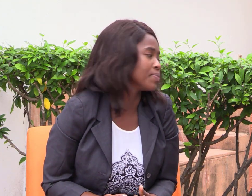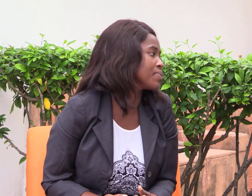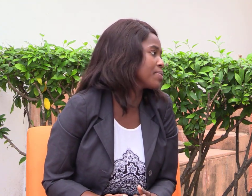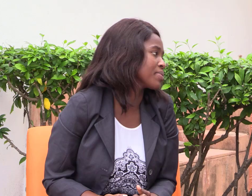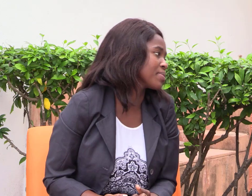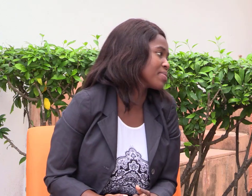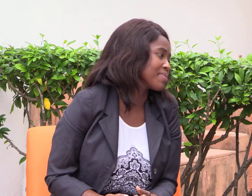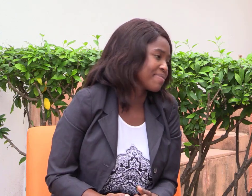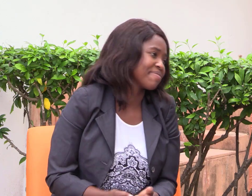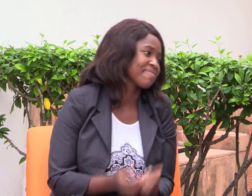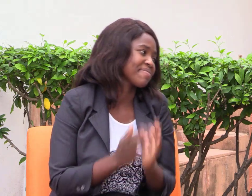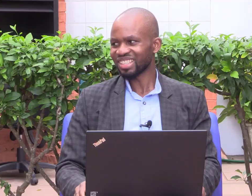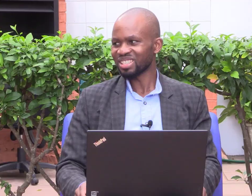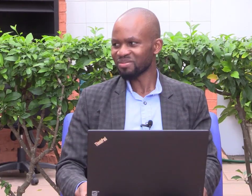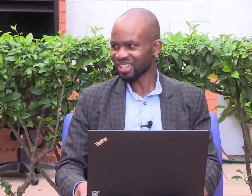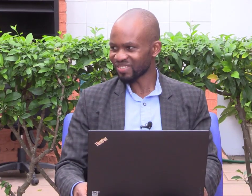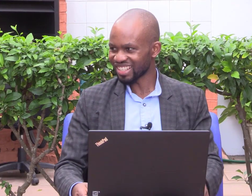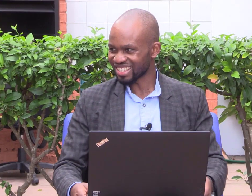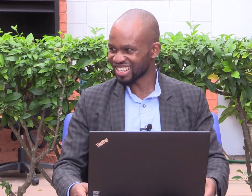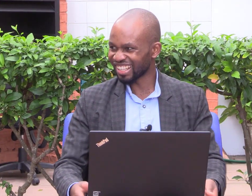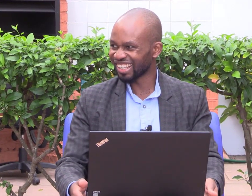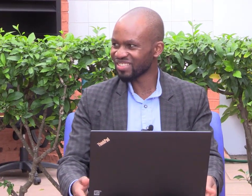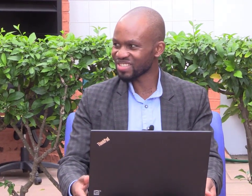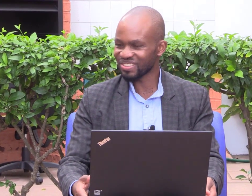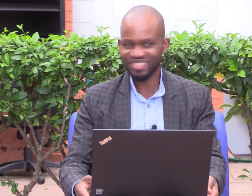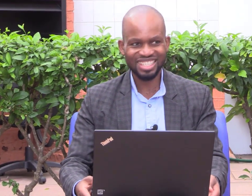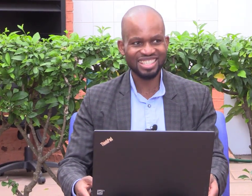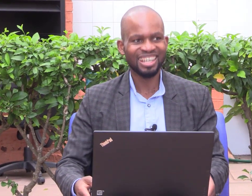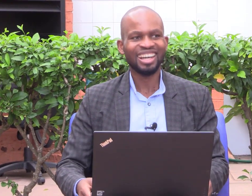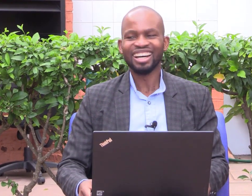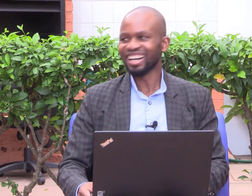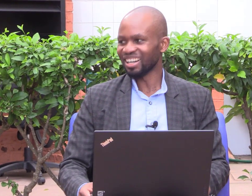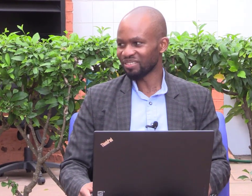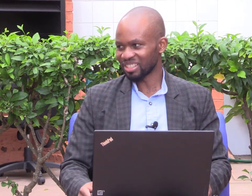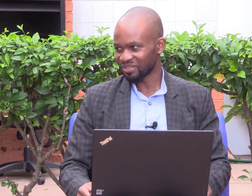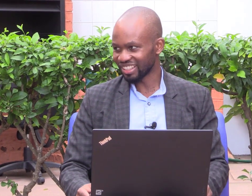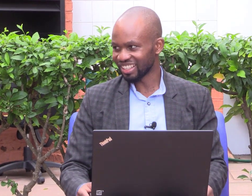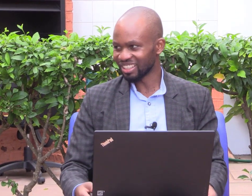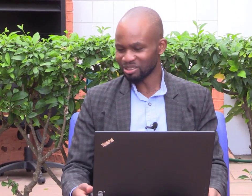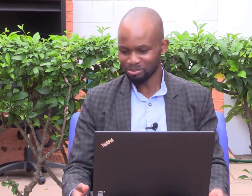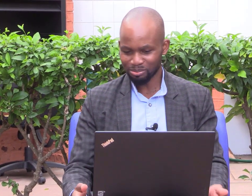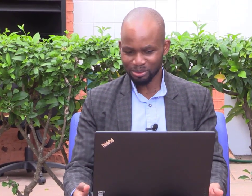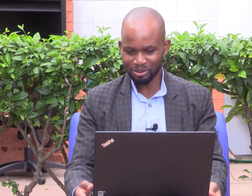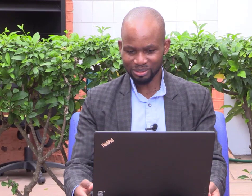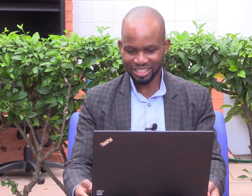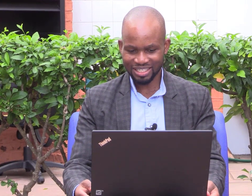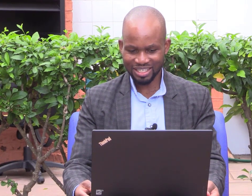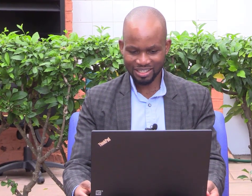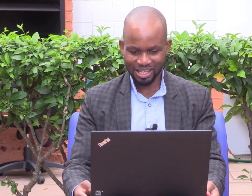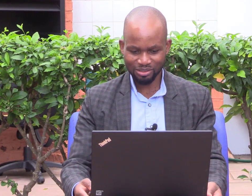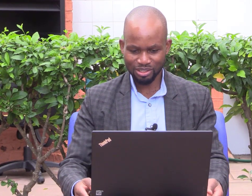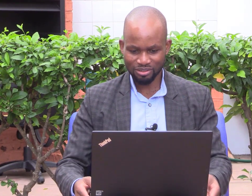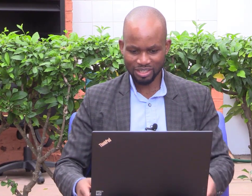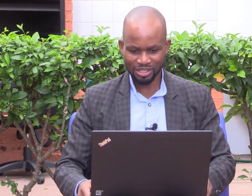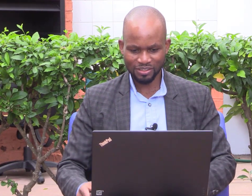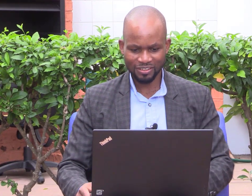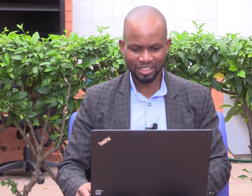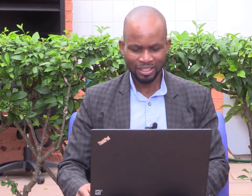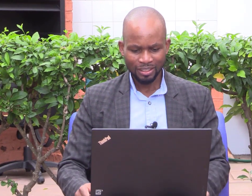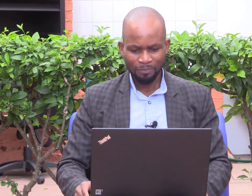consegue. E parabéns, mais uma vez, à Felizmina por trazer esse caso de sucesso.